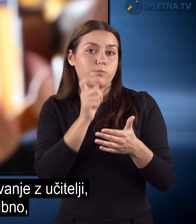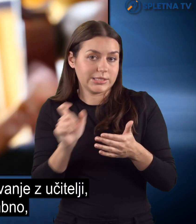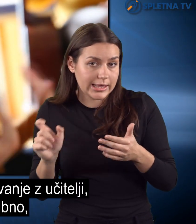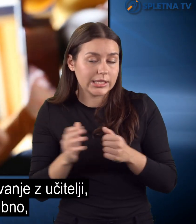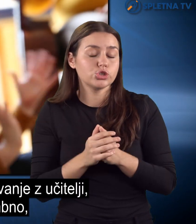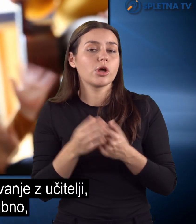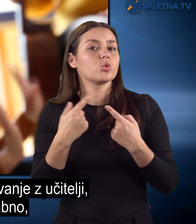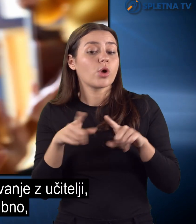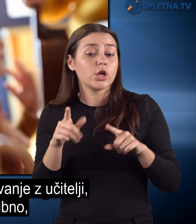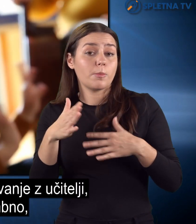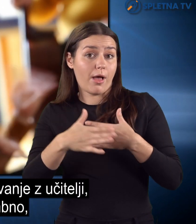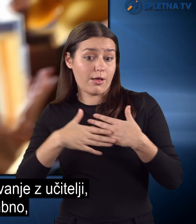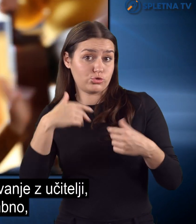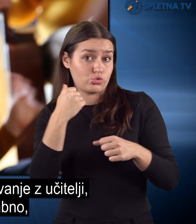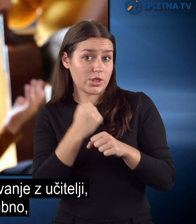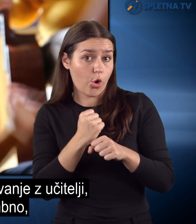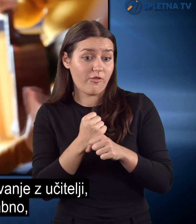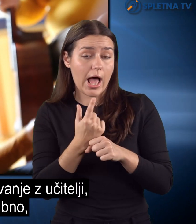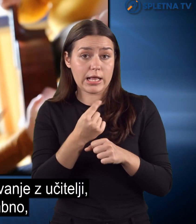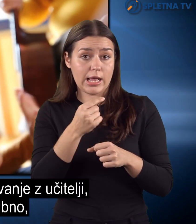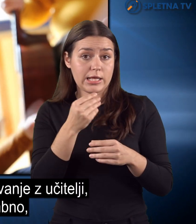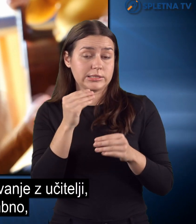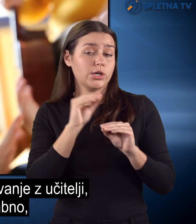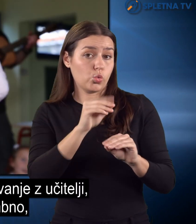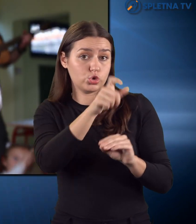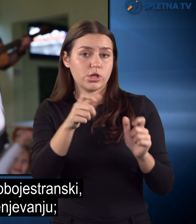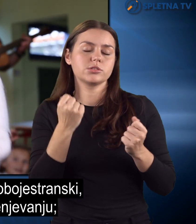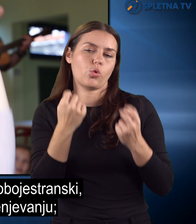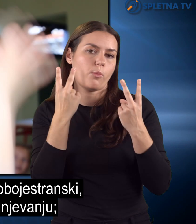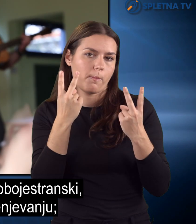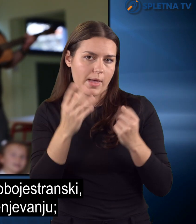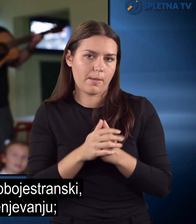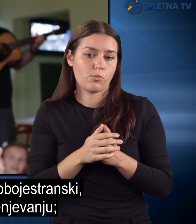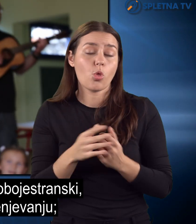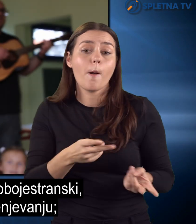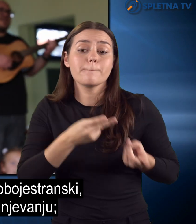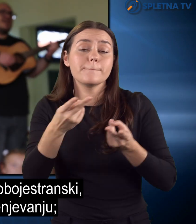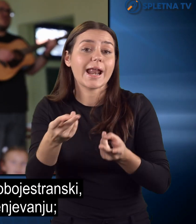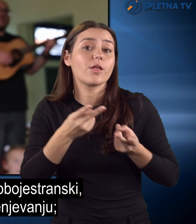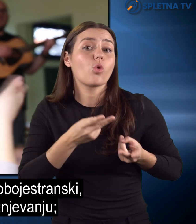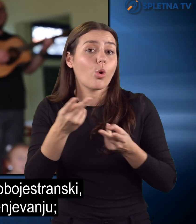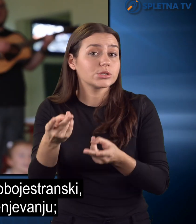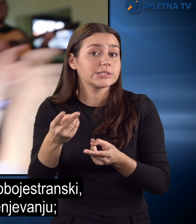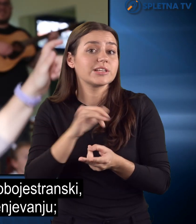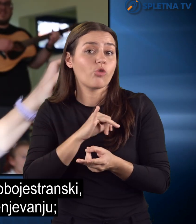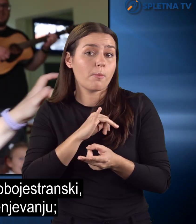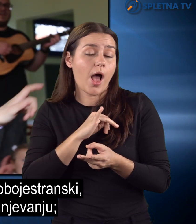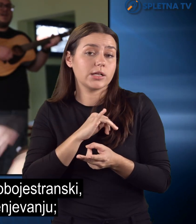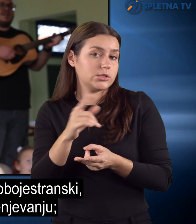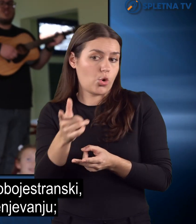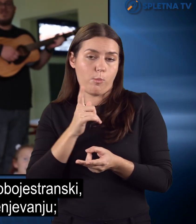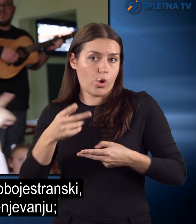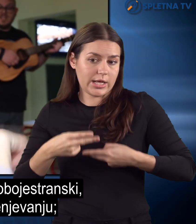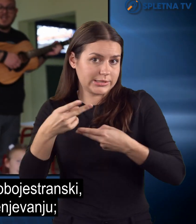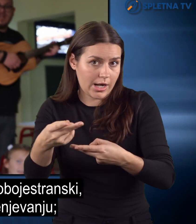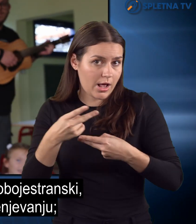pa je sodelovanje z učitelji, je zelo pomembno, prenos informacij obojestransko,